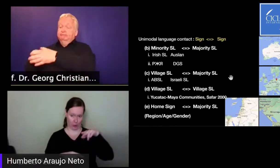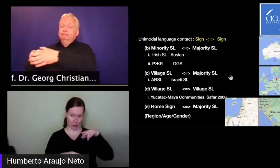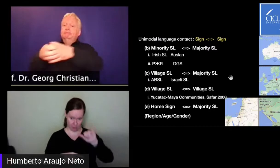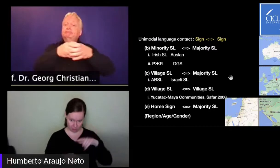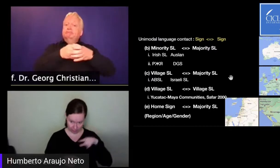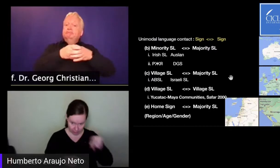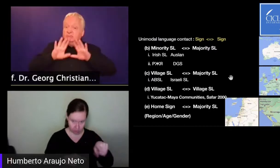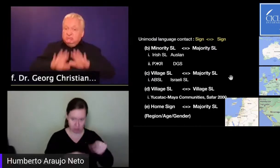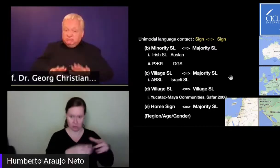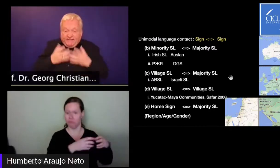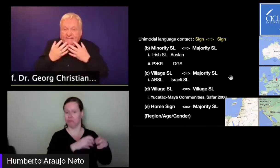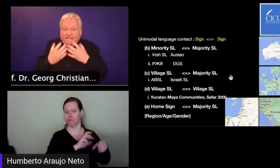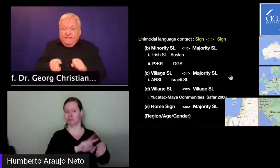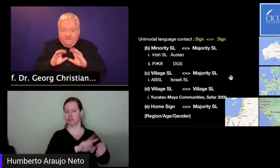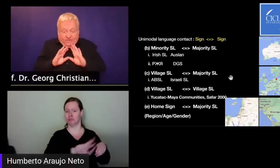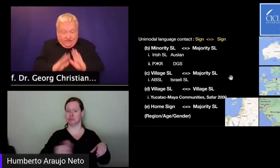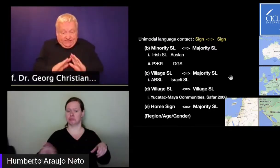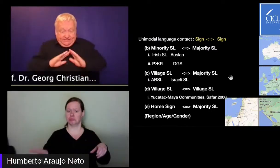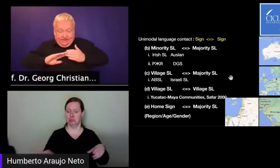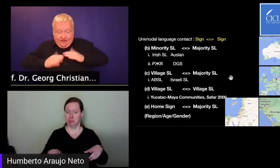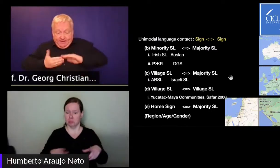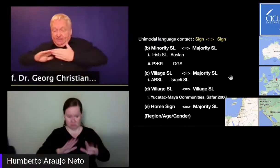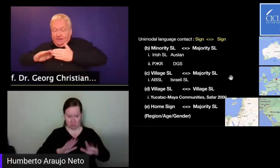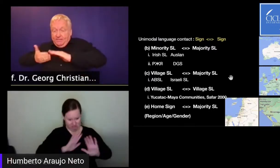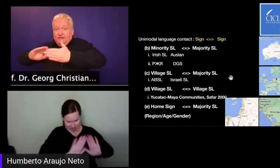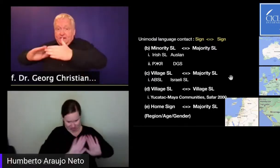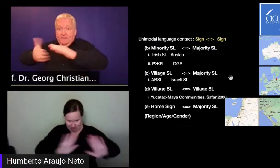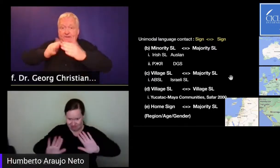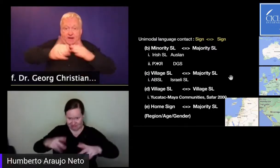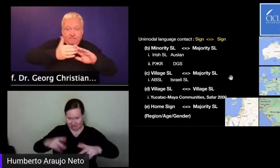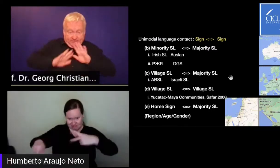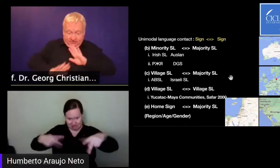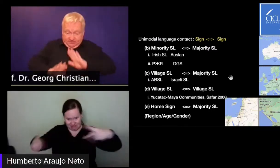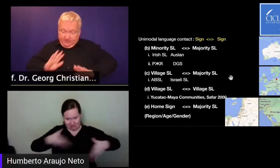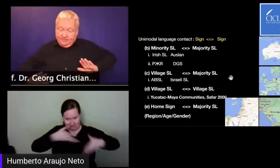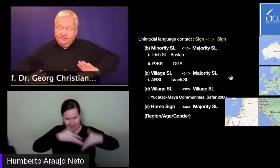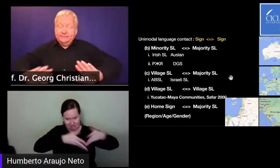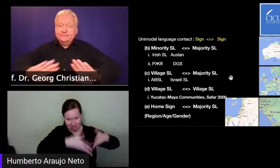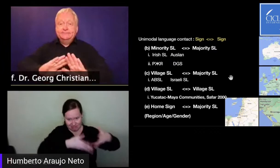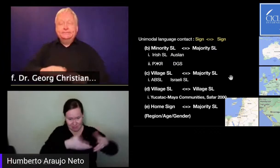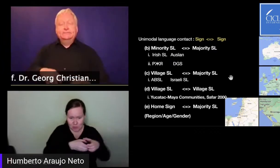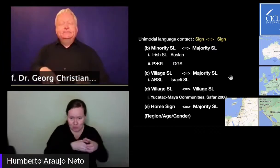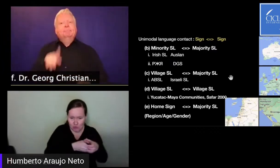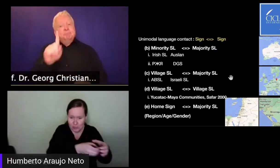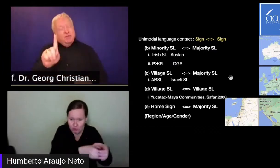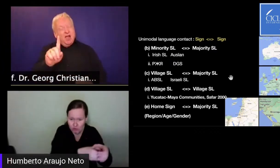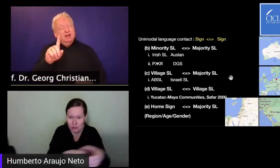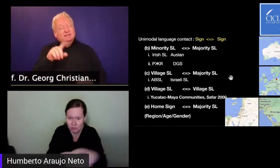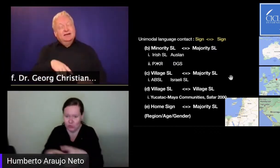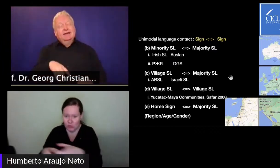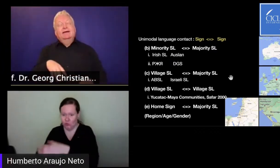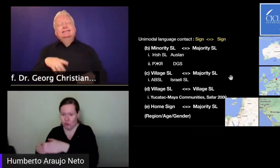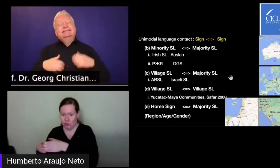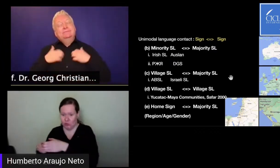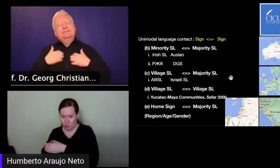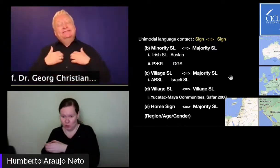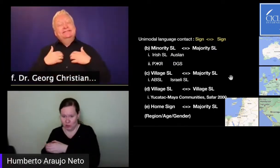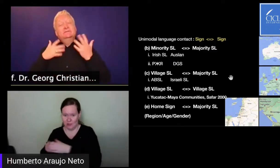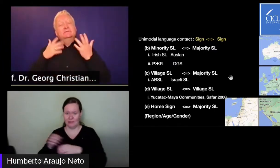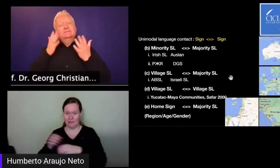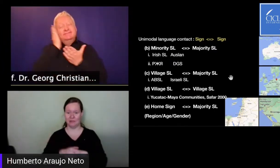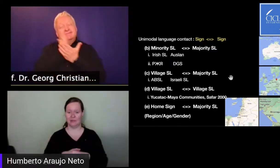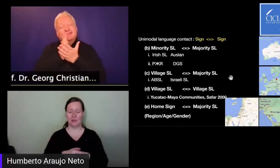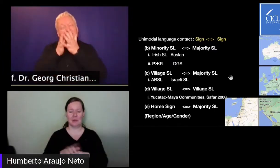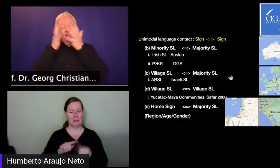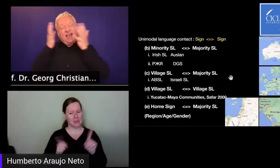Na Polônia, você também tem uma situação bem plural, onde cada grupo minoritário faz uso